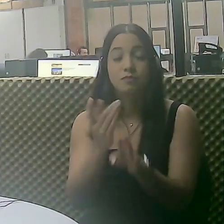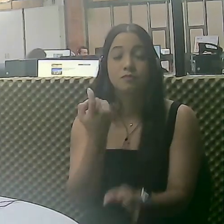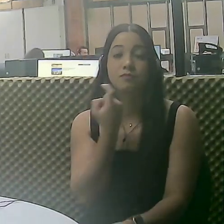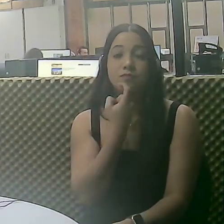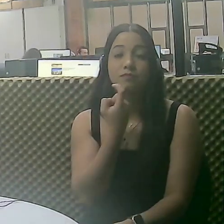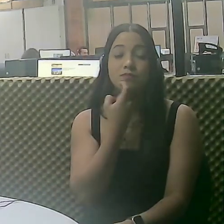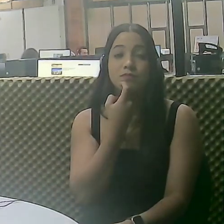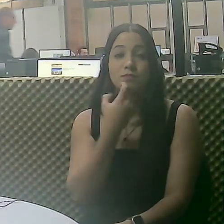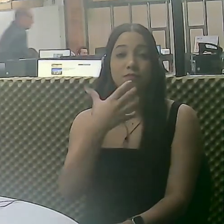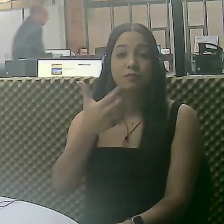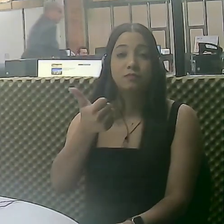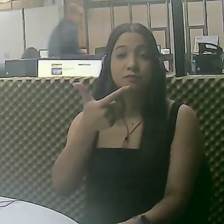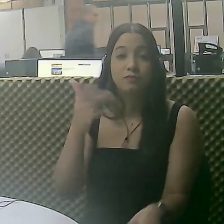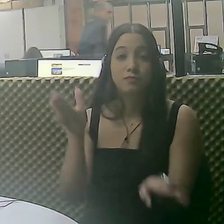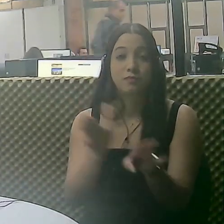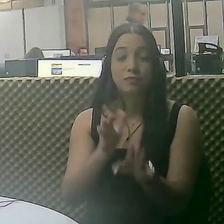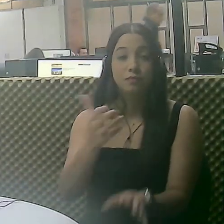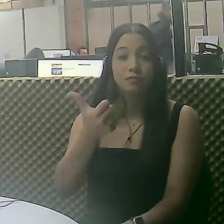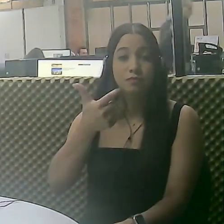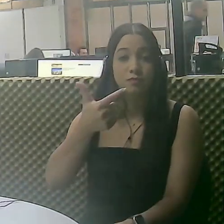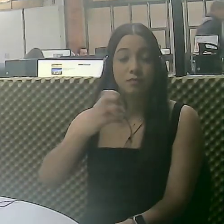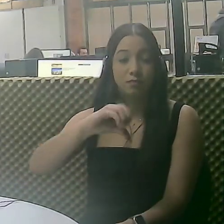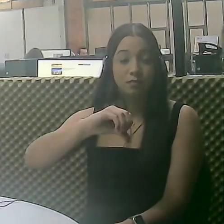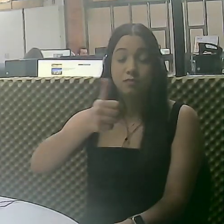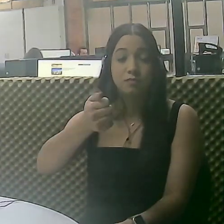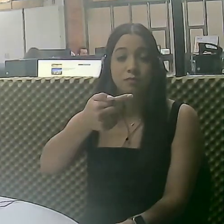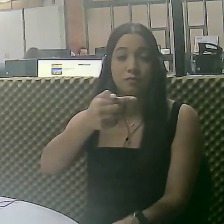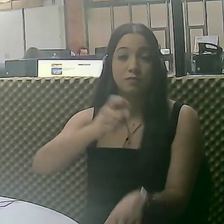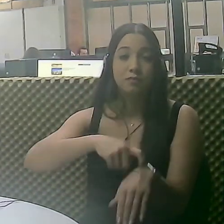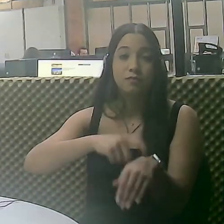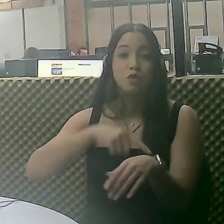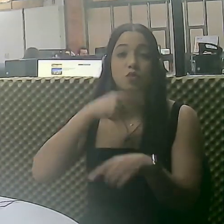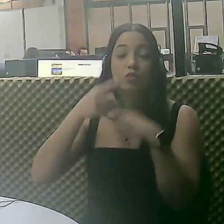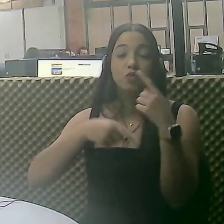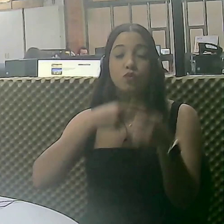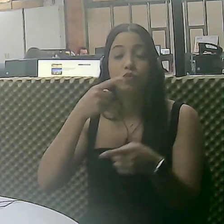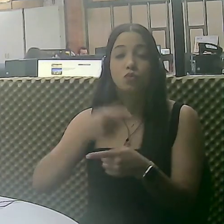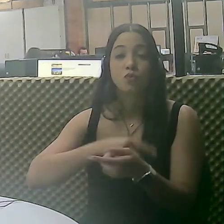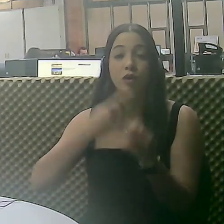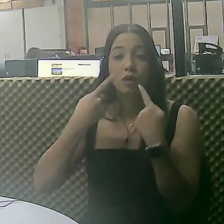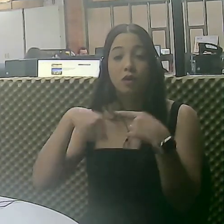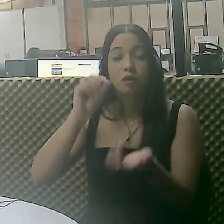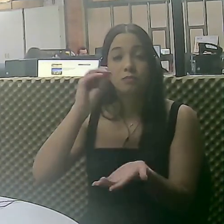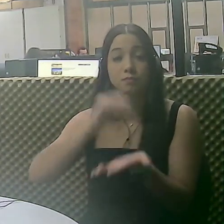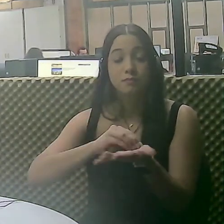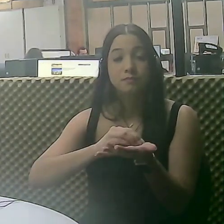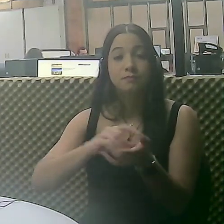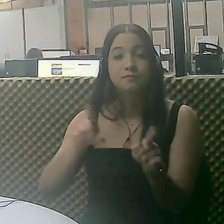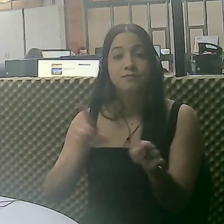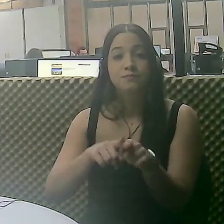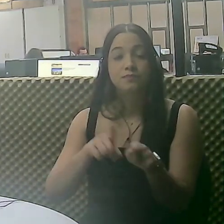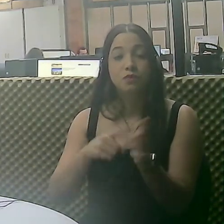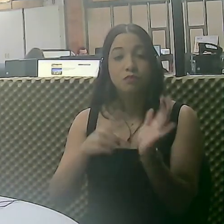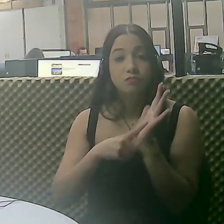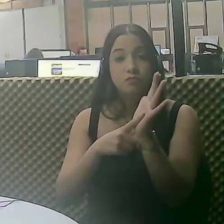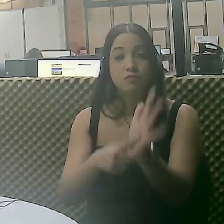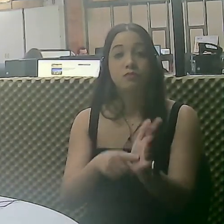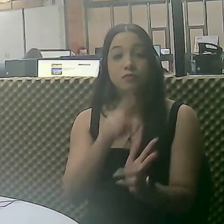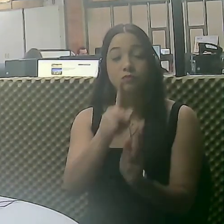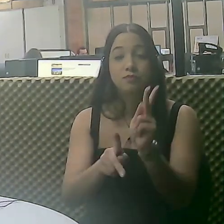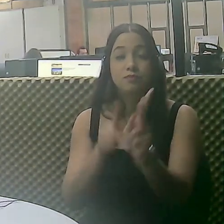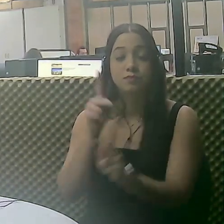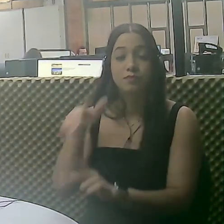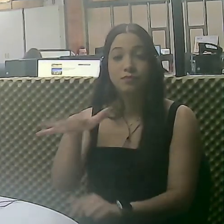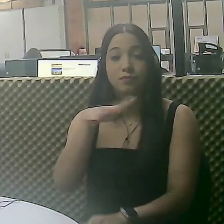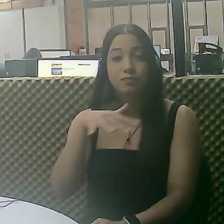sexta-feira, das 12 às 17 horas, para responder dúvidas, registrar reclamações e receber denúncias da